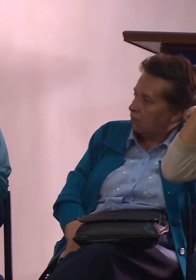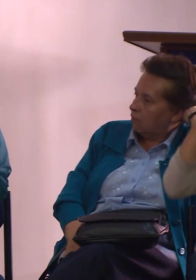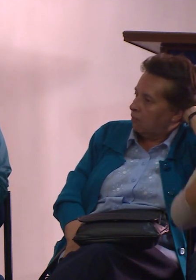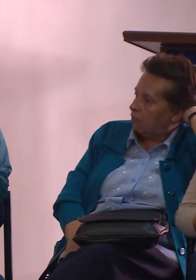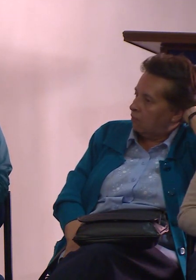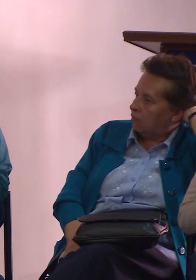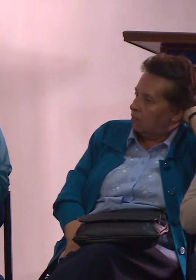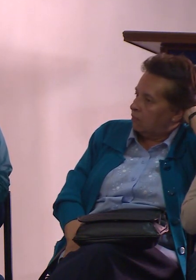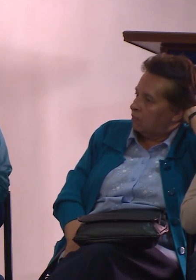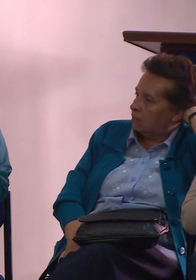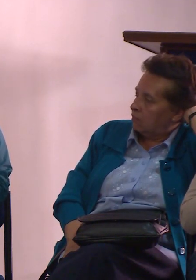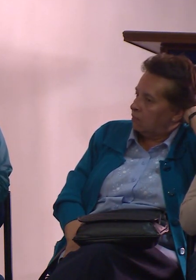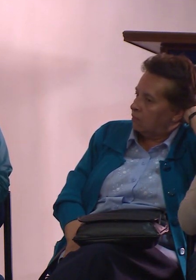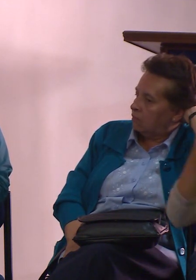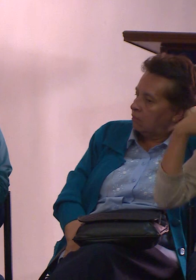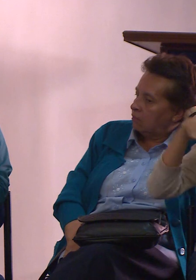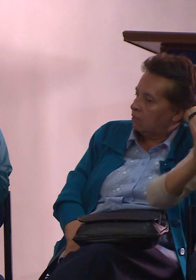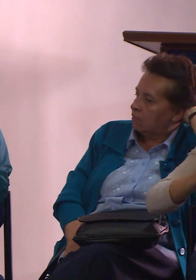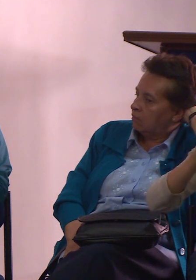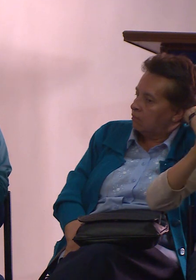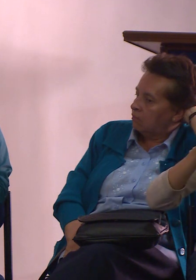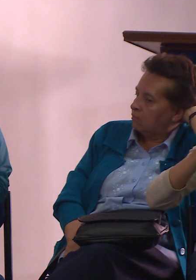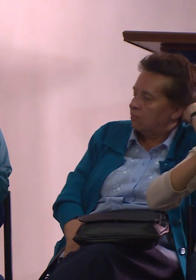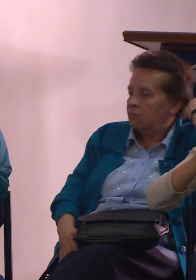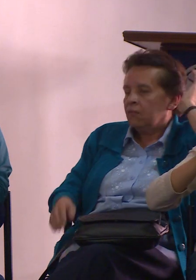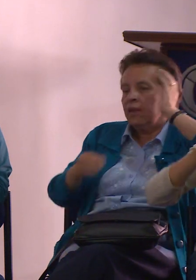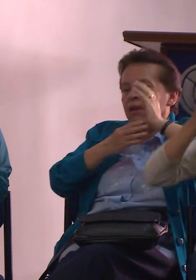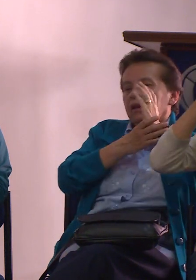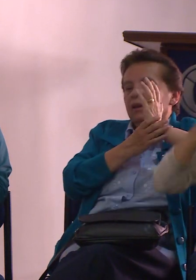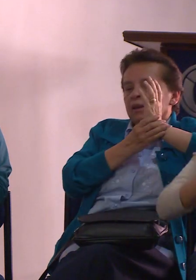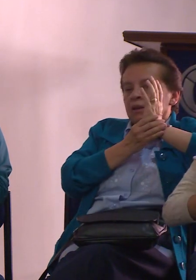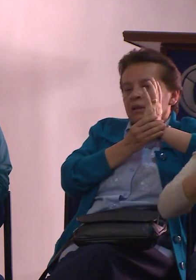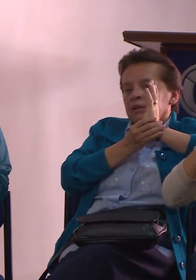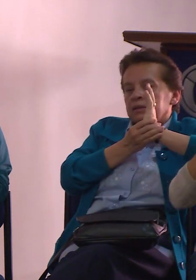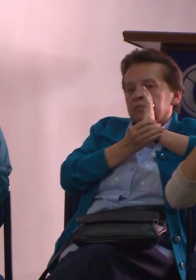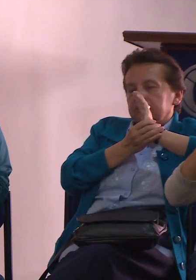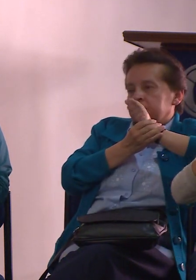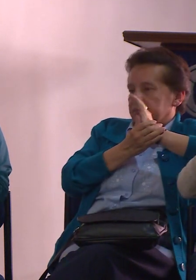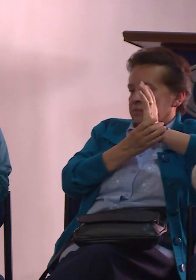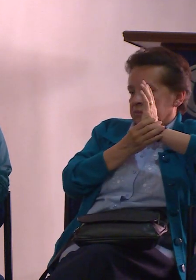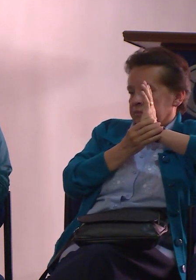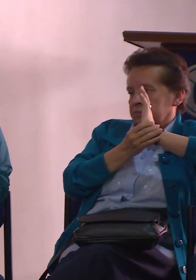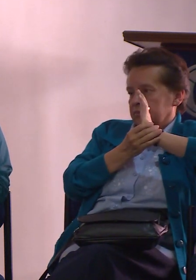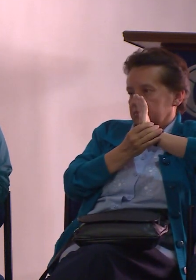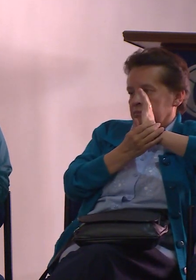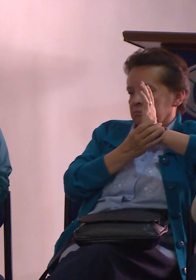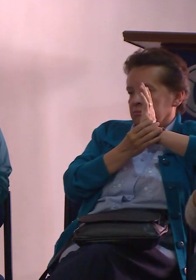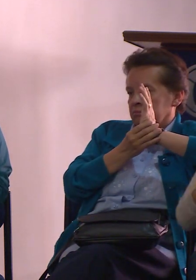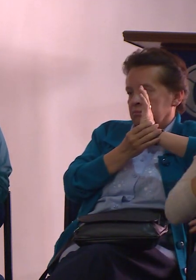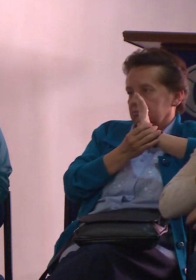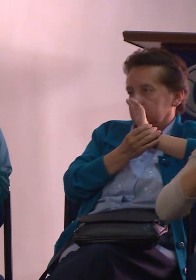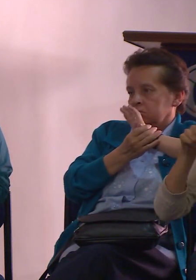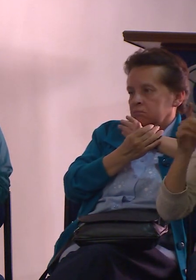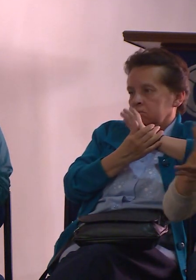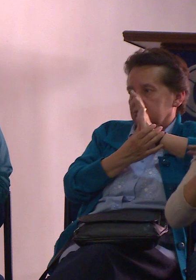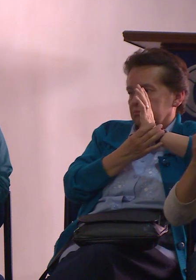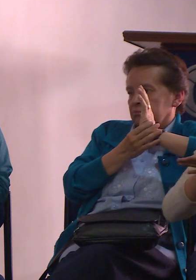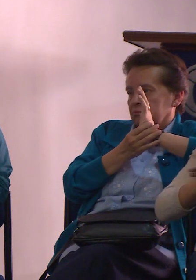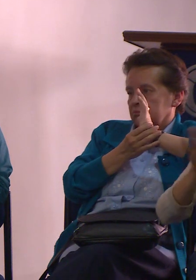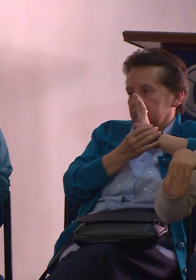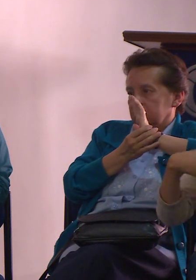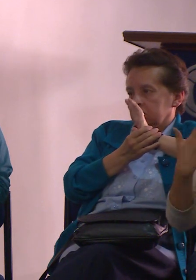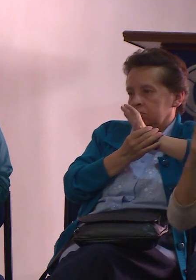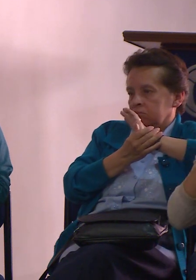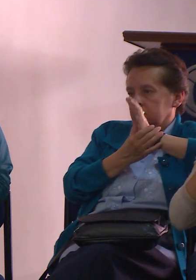muchos casos es abordado por otras ciencias, otras disciplinas, pero nosotros como licenciados en biología, ¿cuál es el lugar